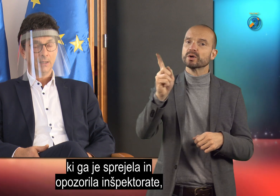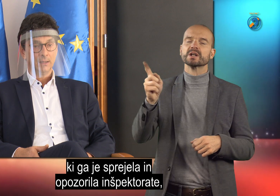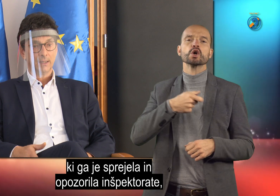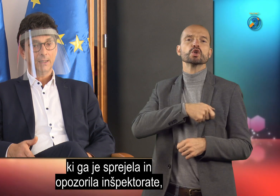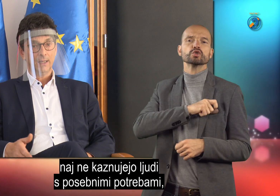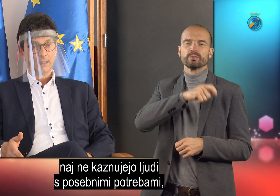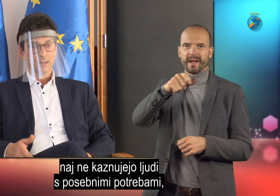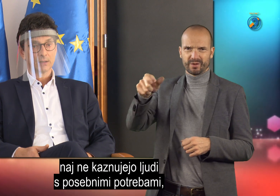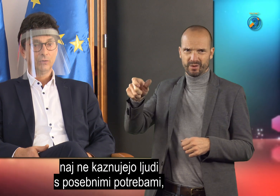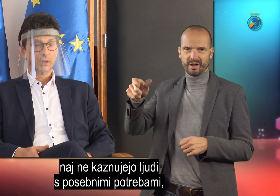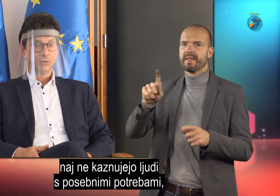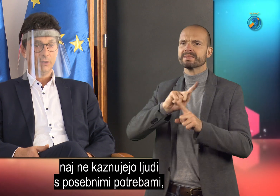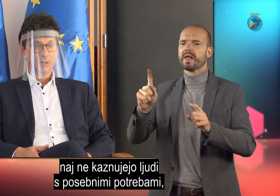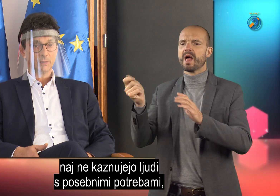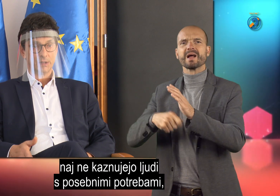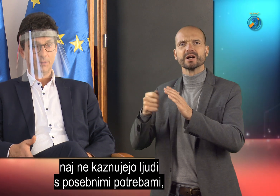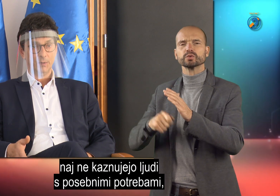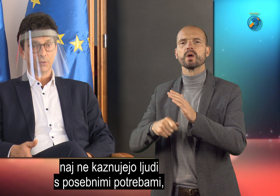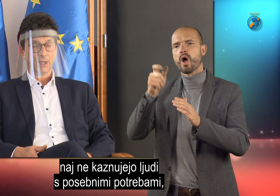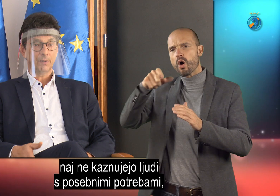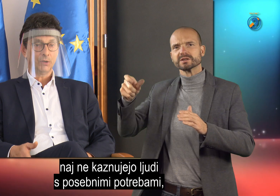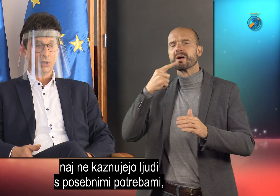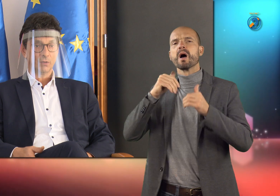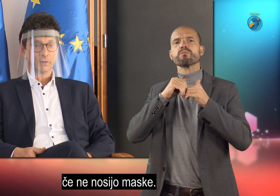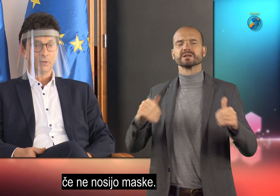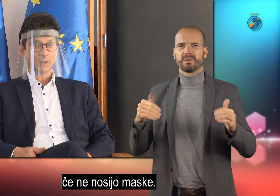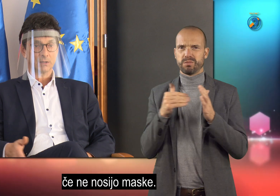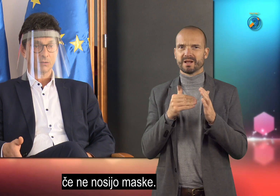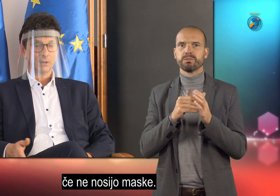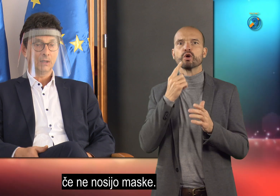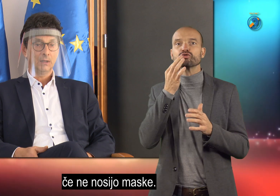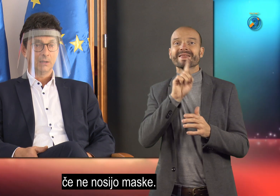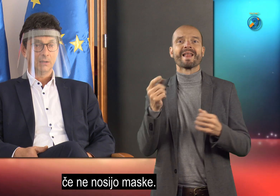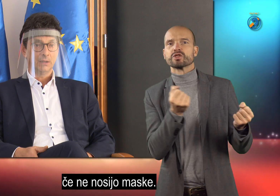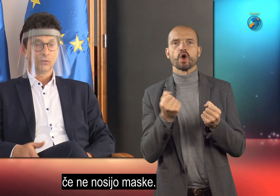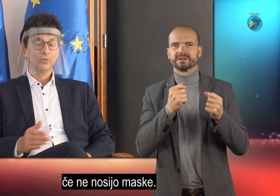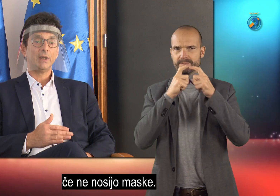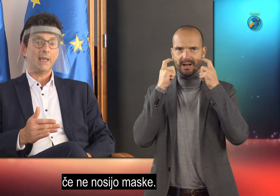inšpektorate, naj ne kaznujejo ljudi s posebnimi potrebami, če ne nosijo mask.